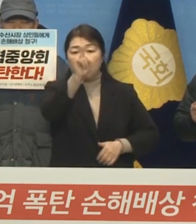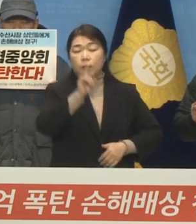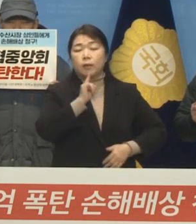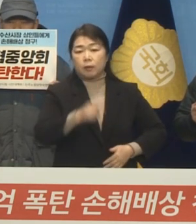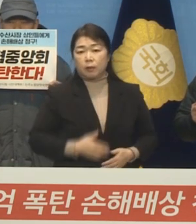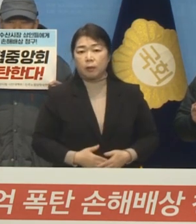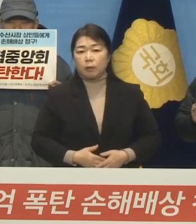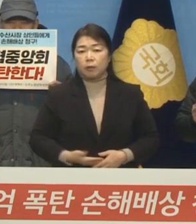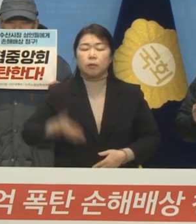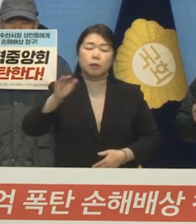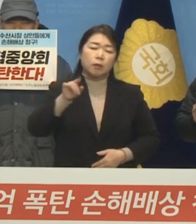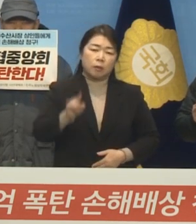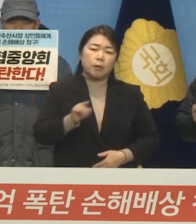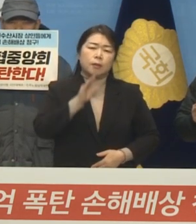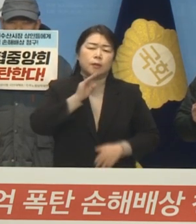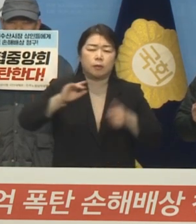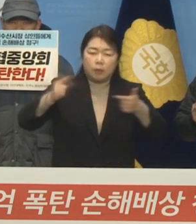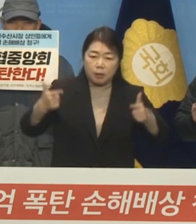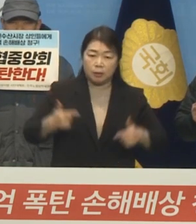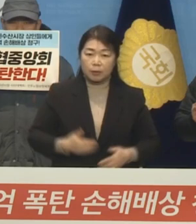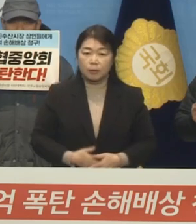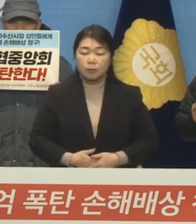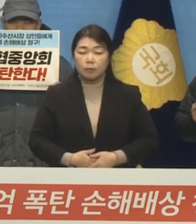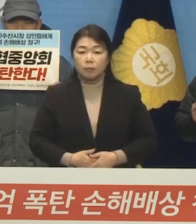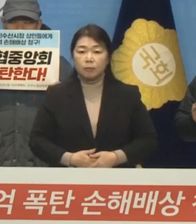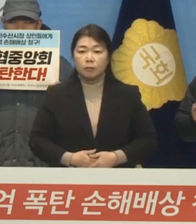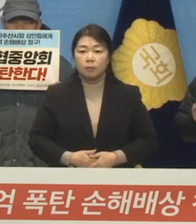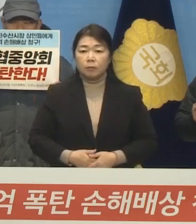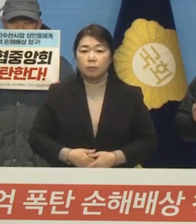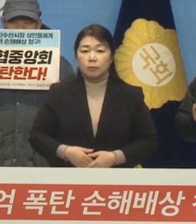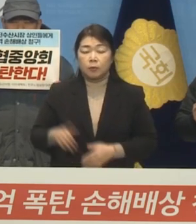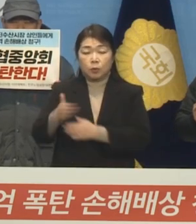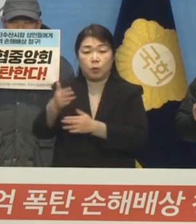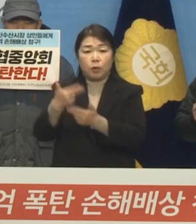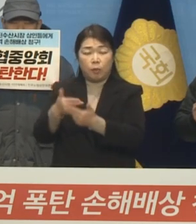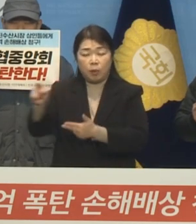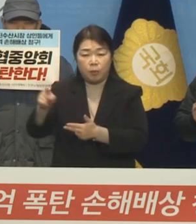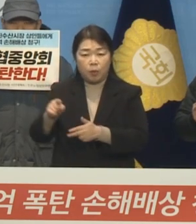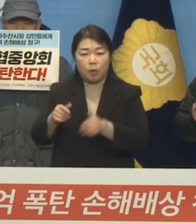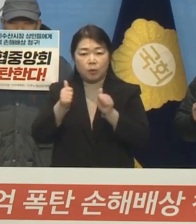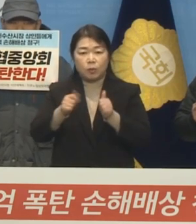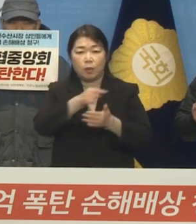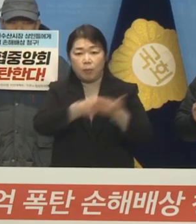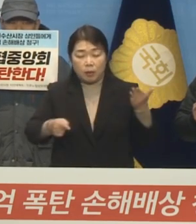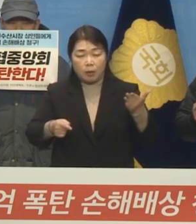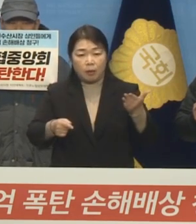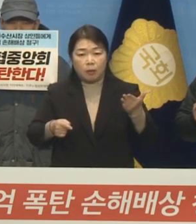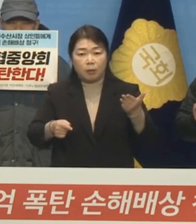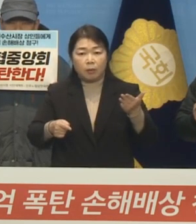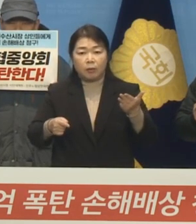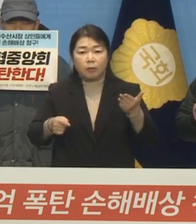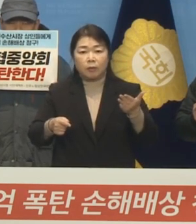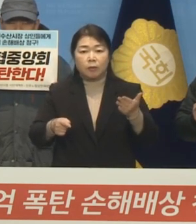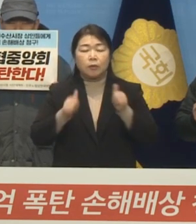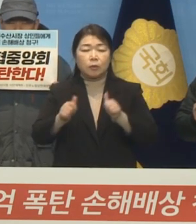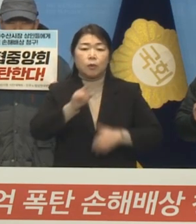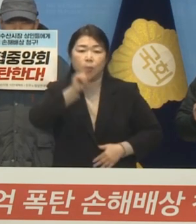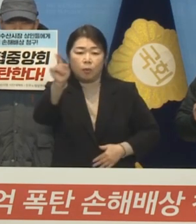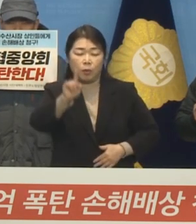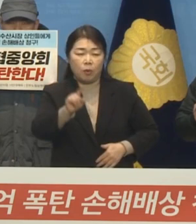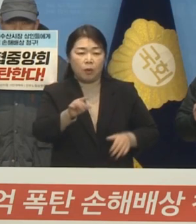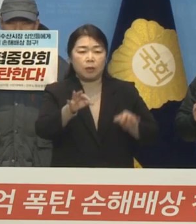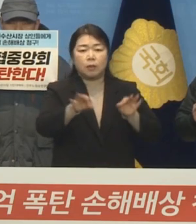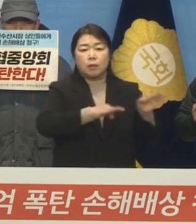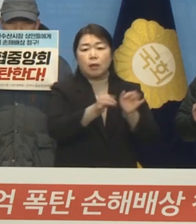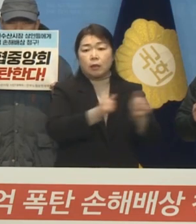이는 명백히 사실과 다르며 수협 측의 손배소 이유는 잘못된 현대화 사업에 저항하는 상인들을